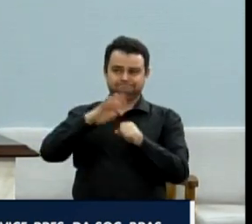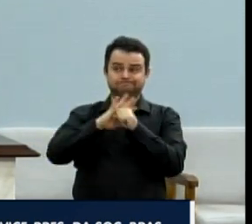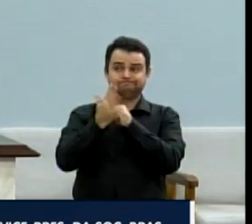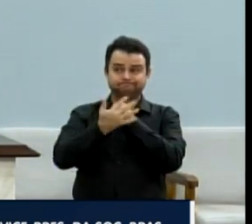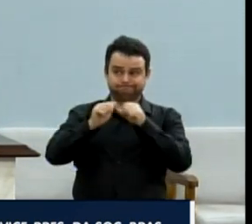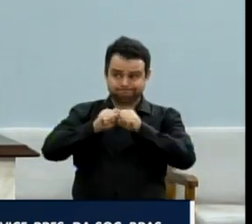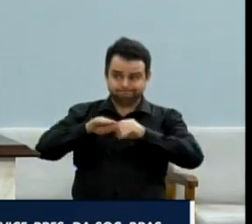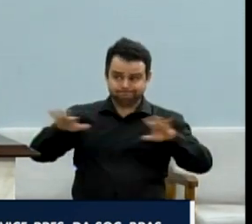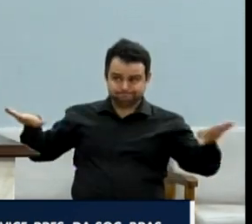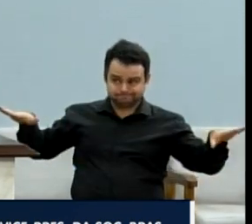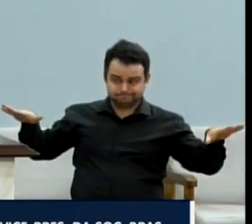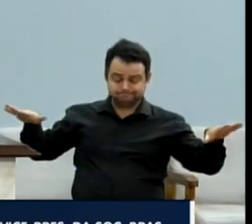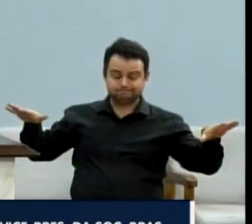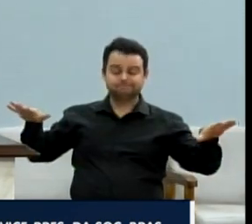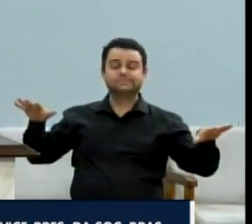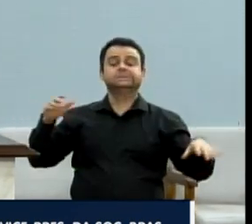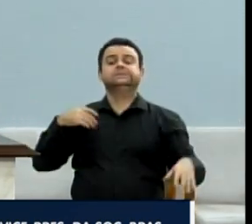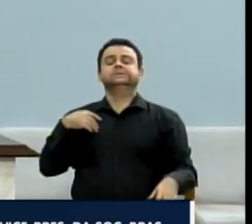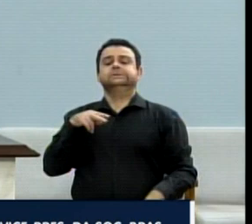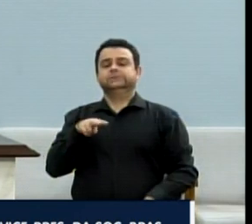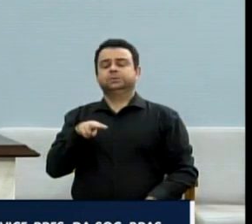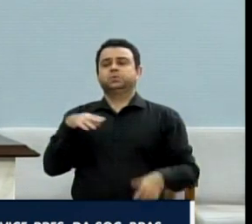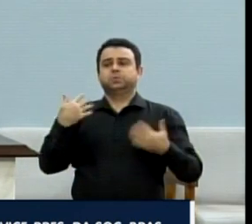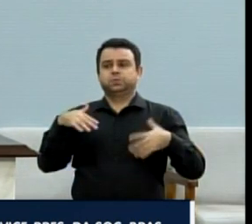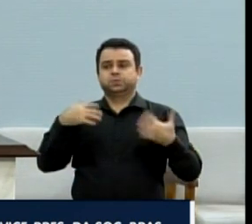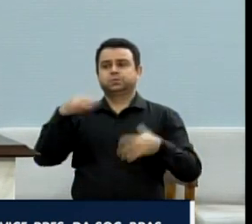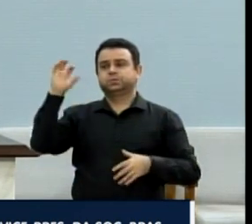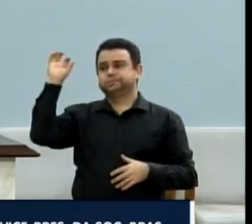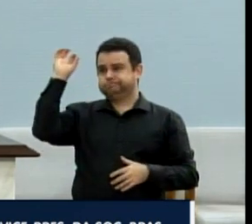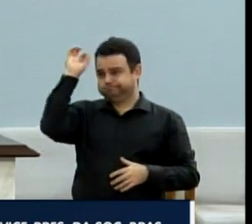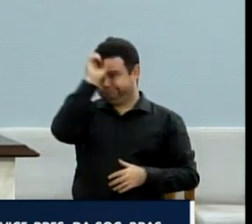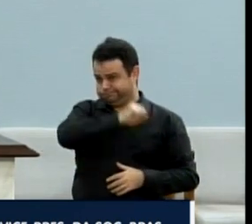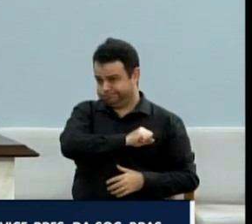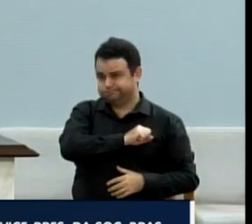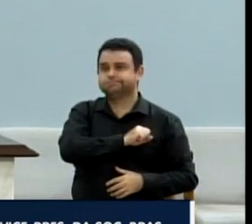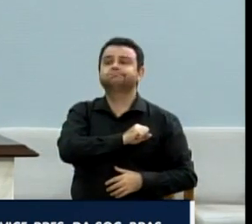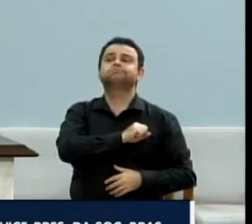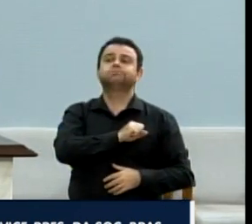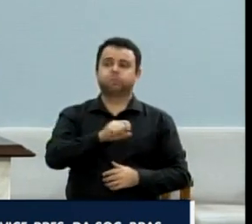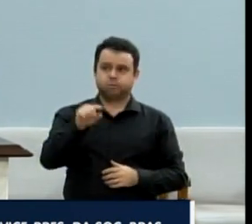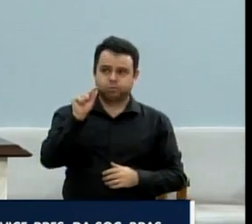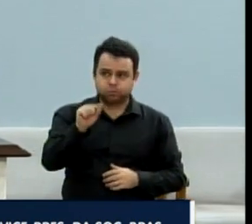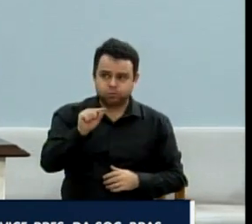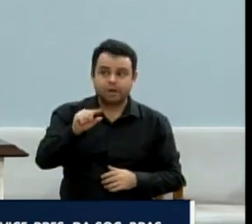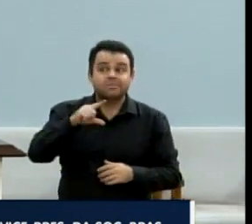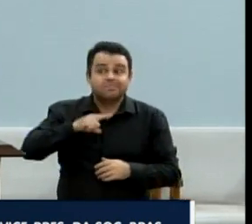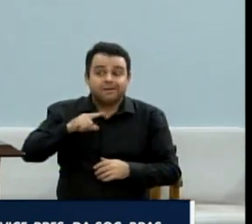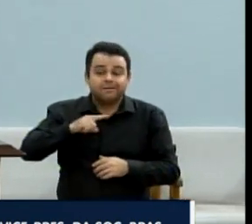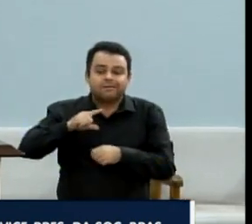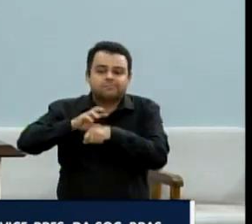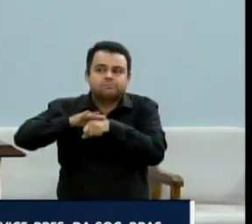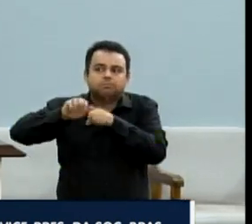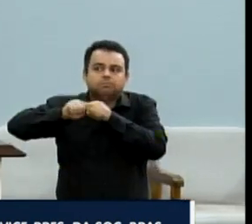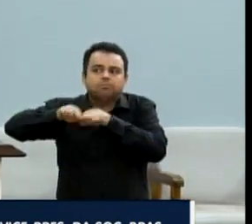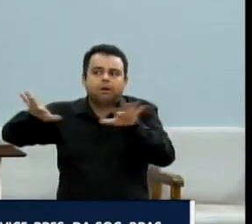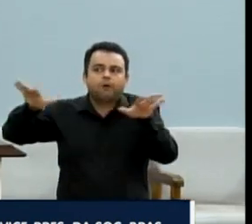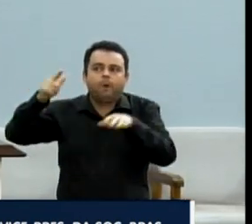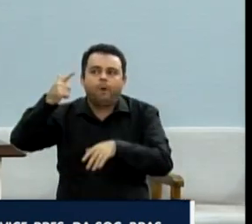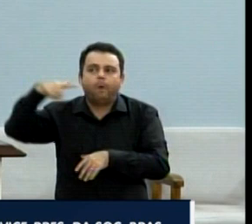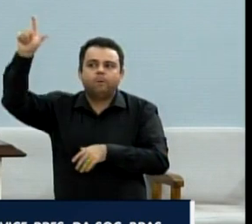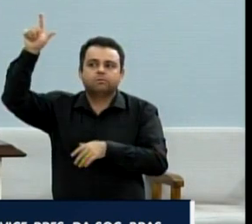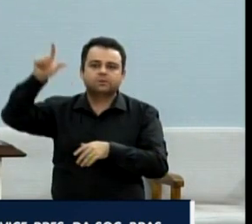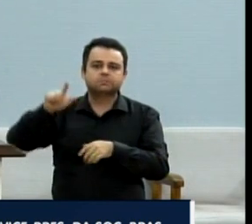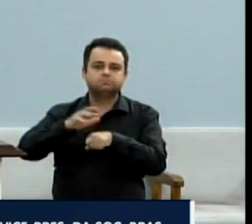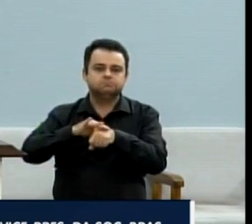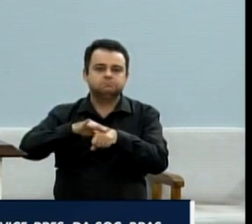anos e aprendemos que, na verdade, convivíamos e ainda convivemos com outra pandemia, entre elas outras